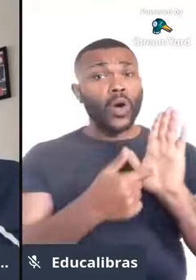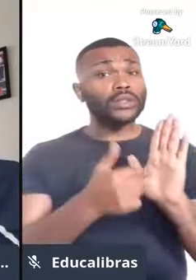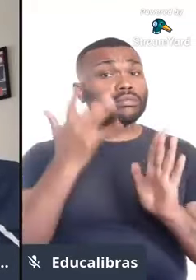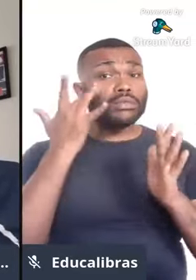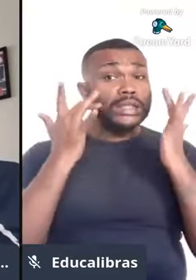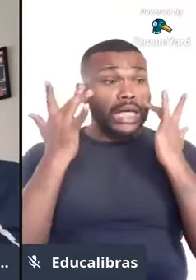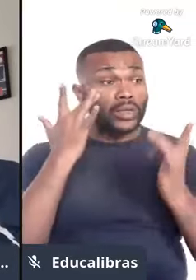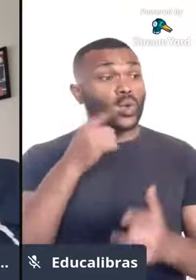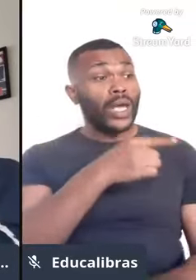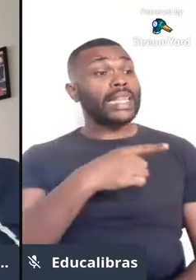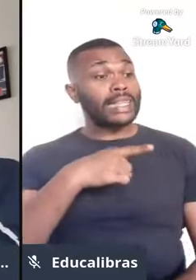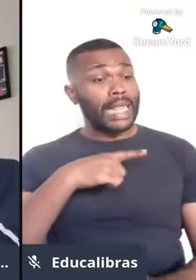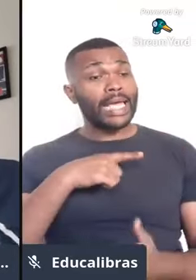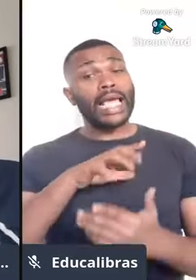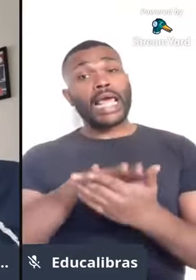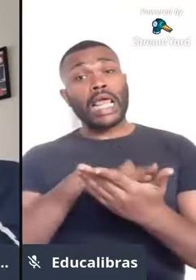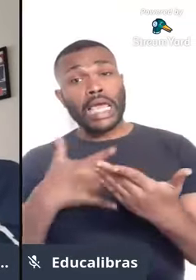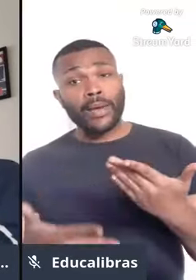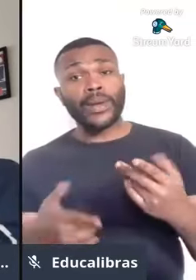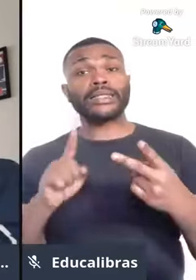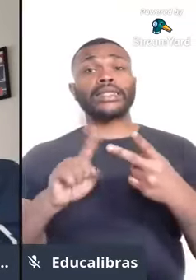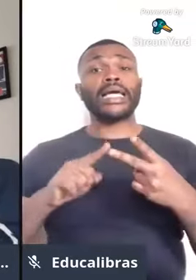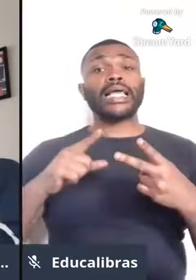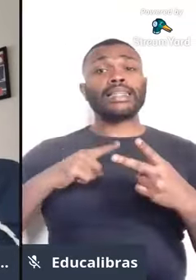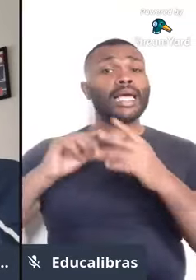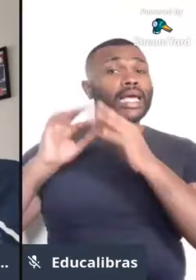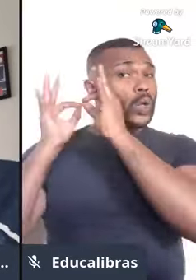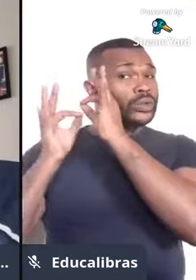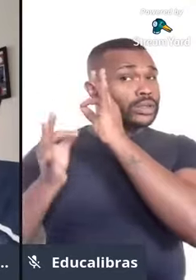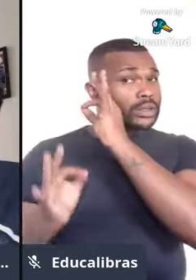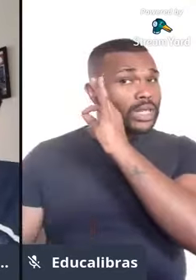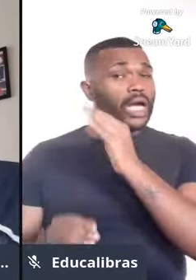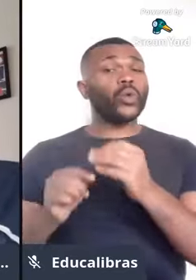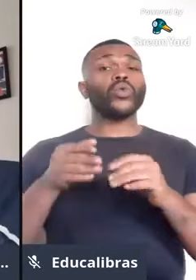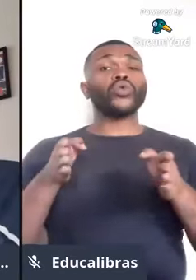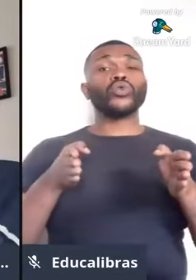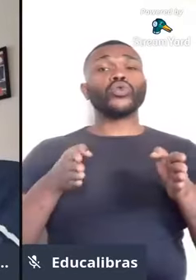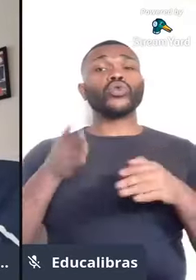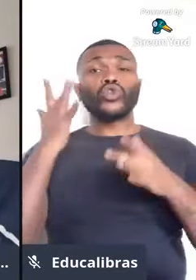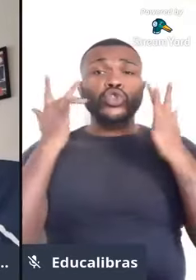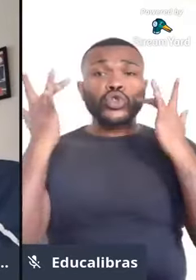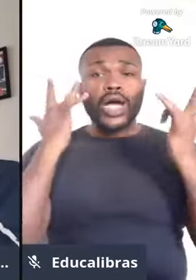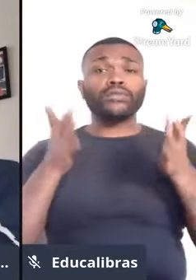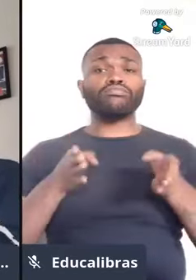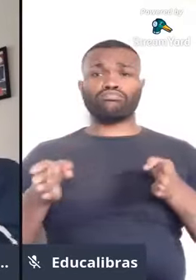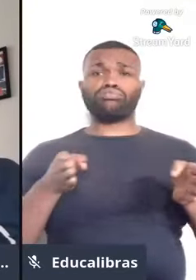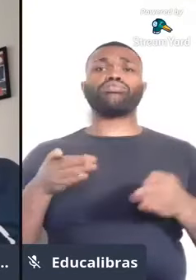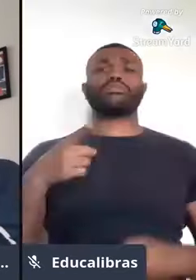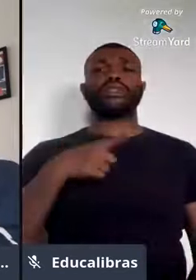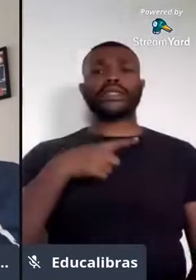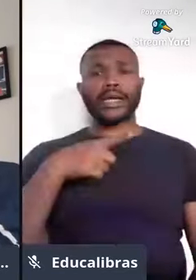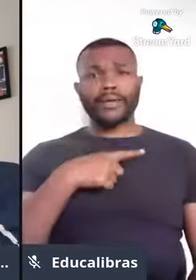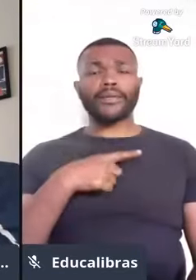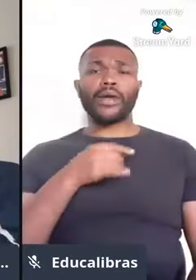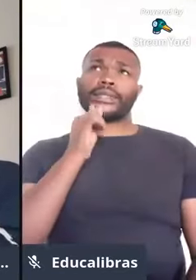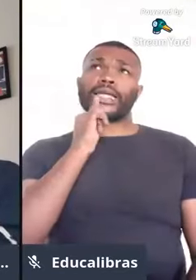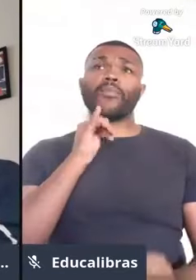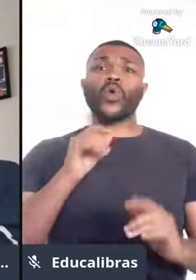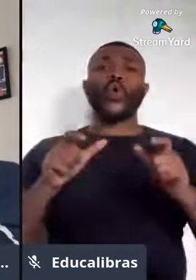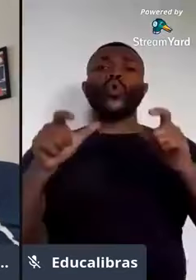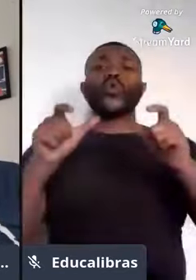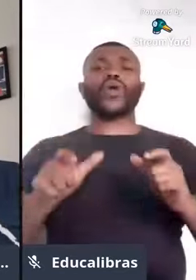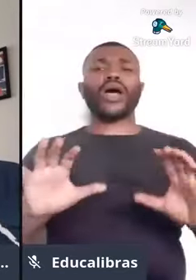tem audiodescrição, que o teatro é acessível, que a casa de show é acessível e tudo